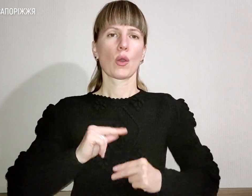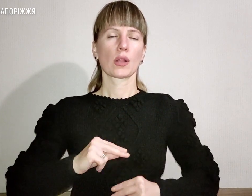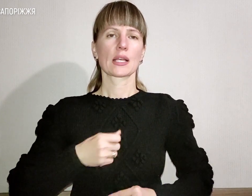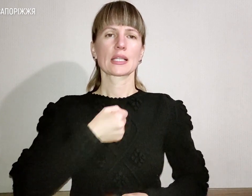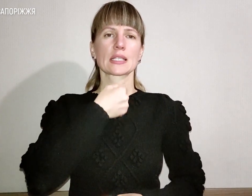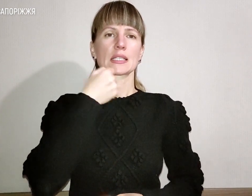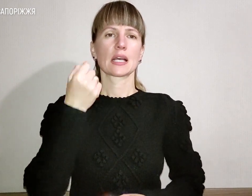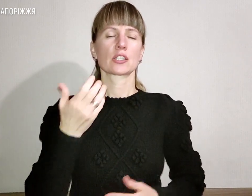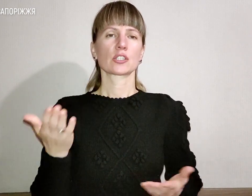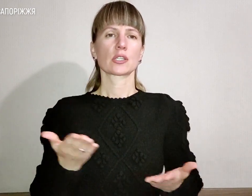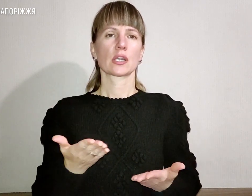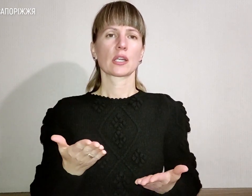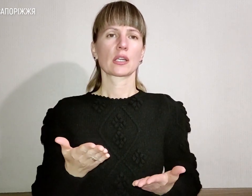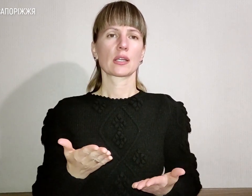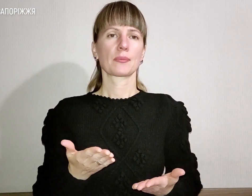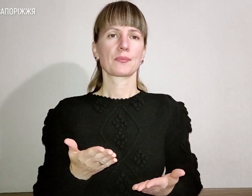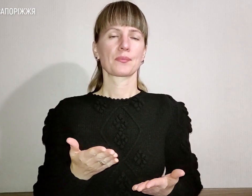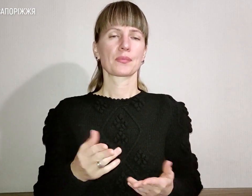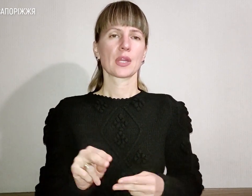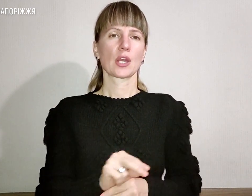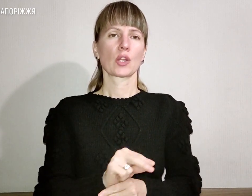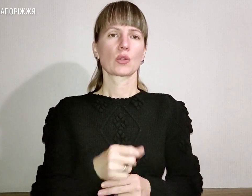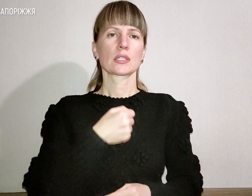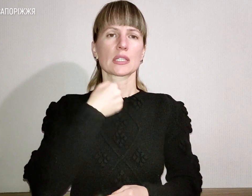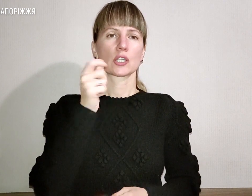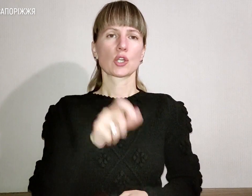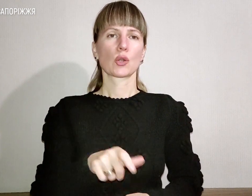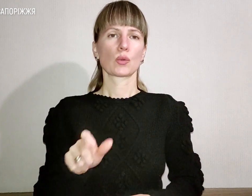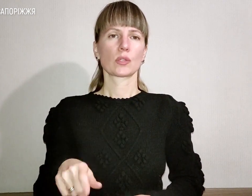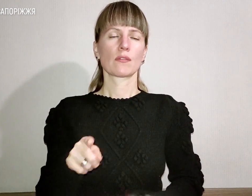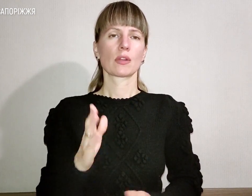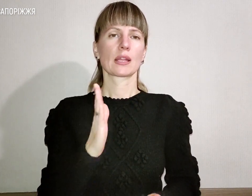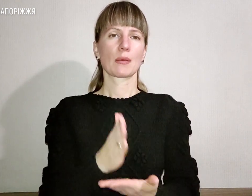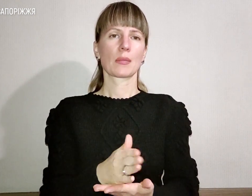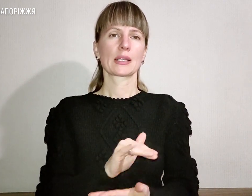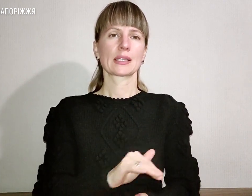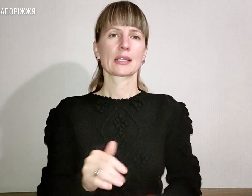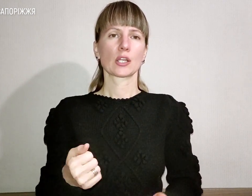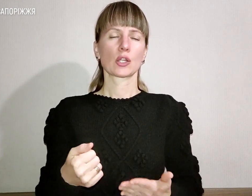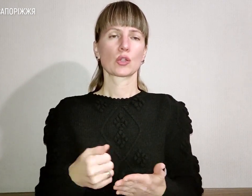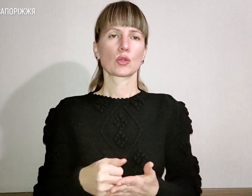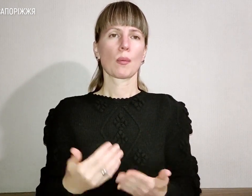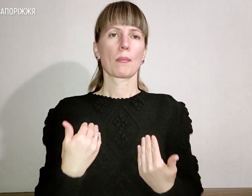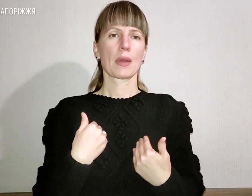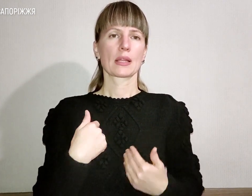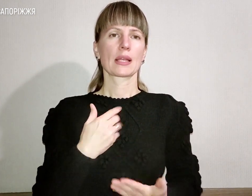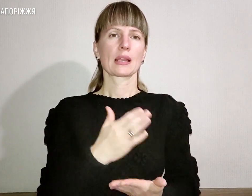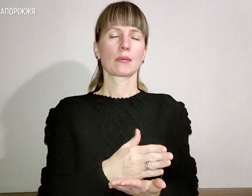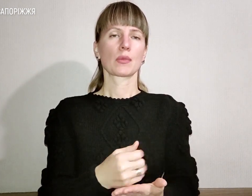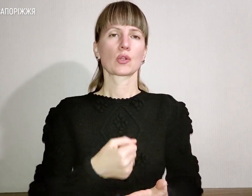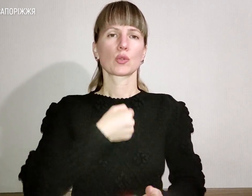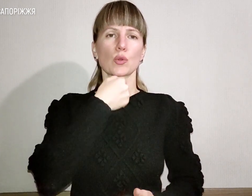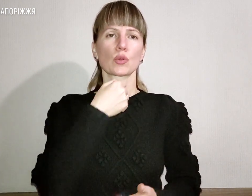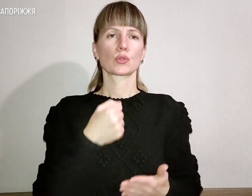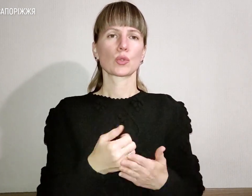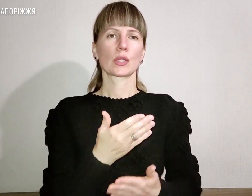які не старші, а які лікують старших людей, вони направляють дітей до мене, а я направляю дорослих до них. Так,